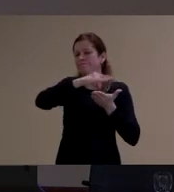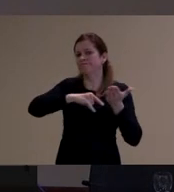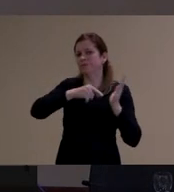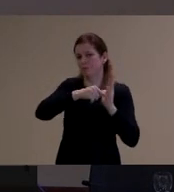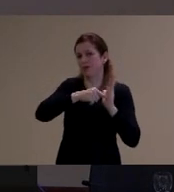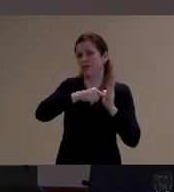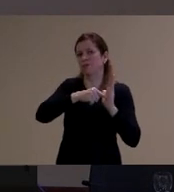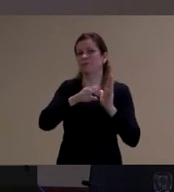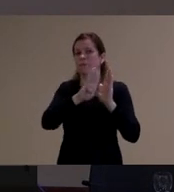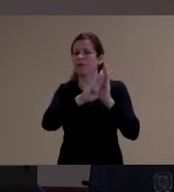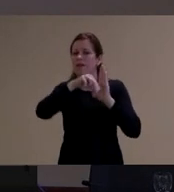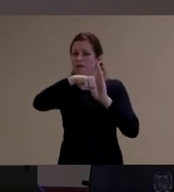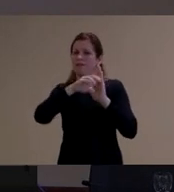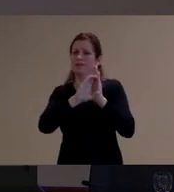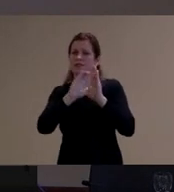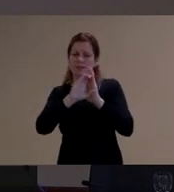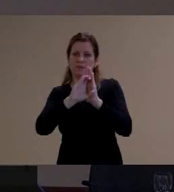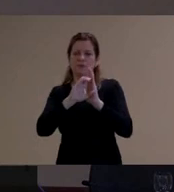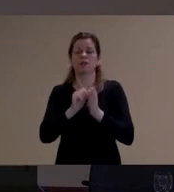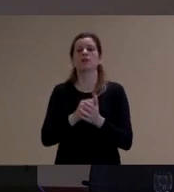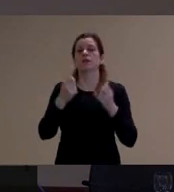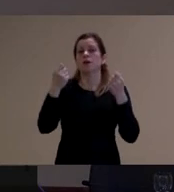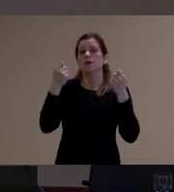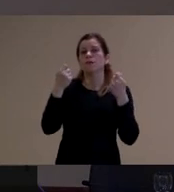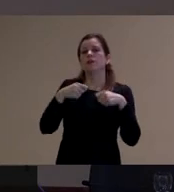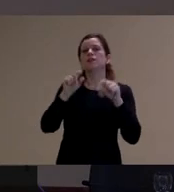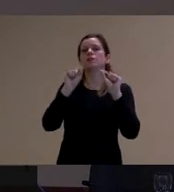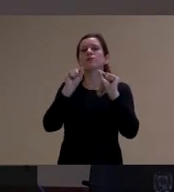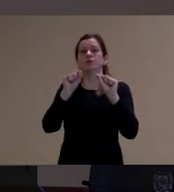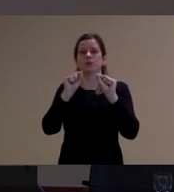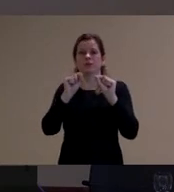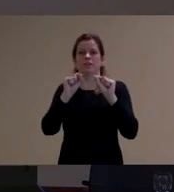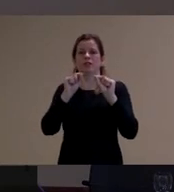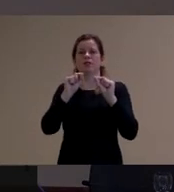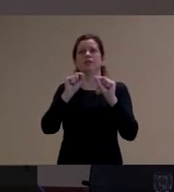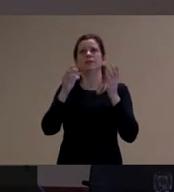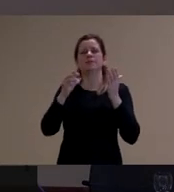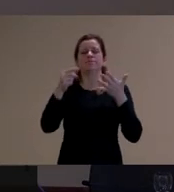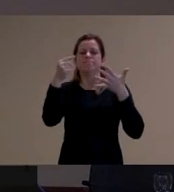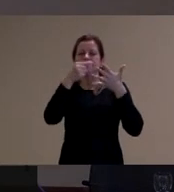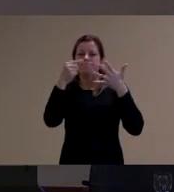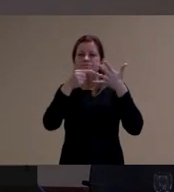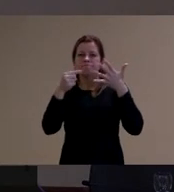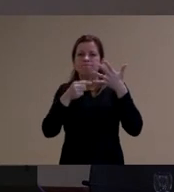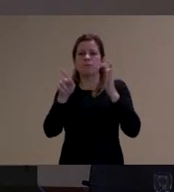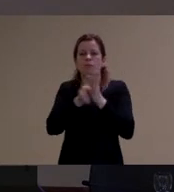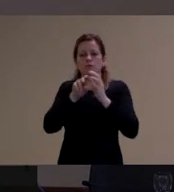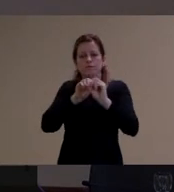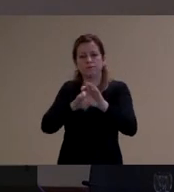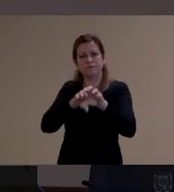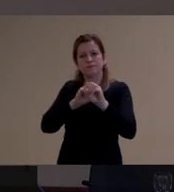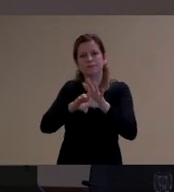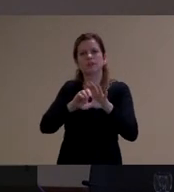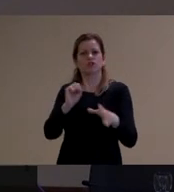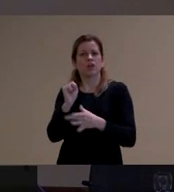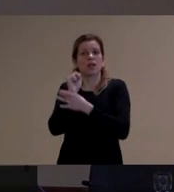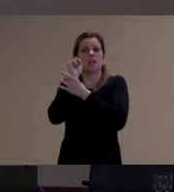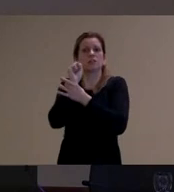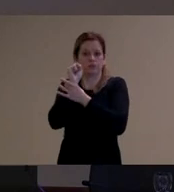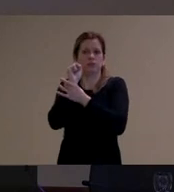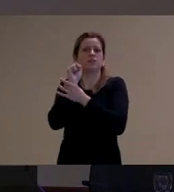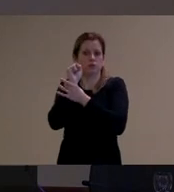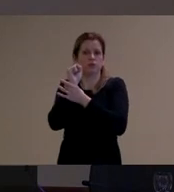consideramos também manter e afirmar os princípios educativos já garantidos e